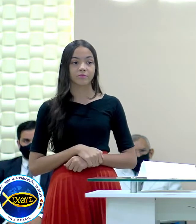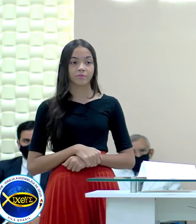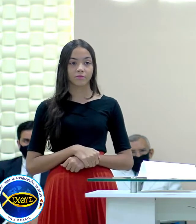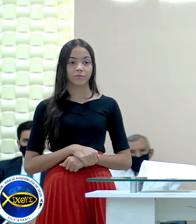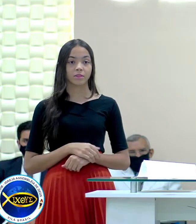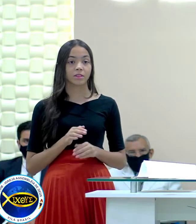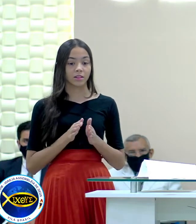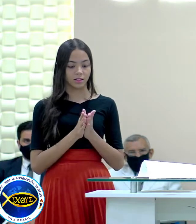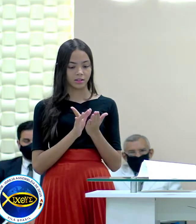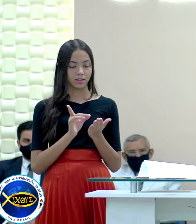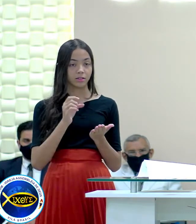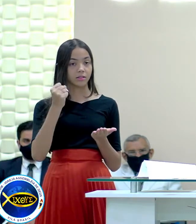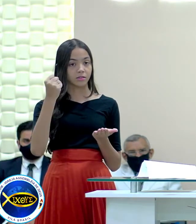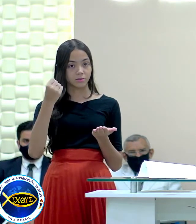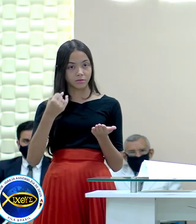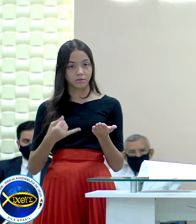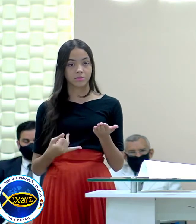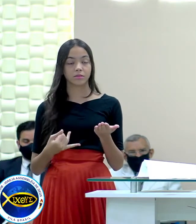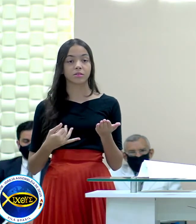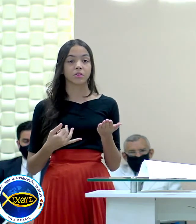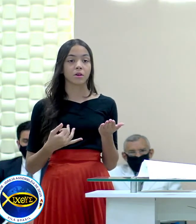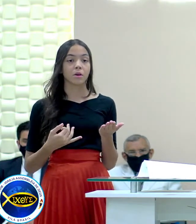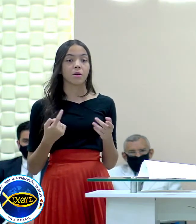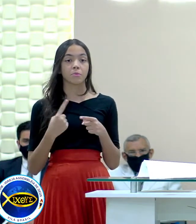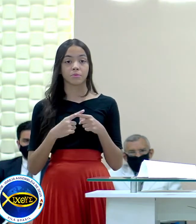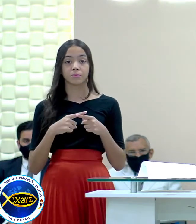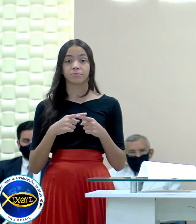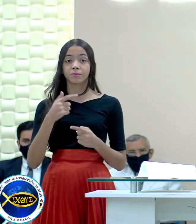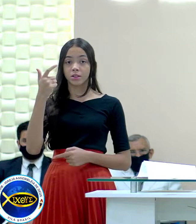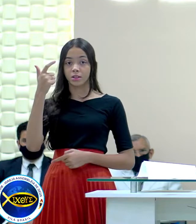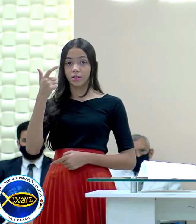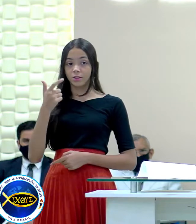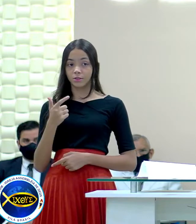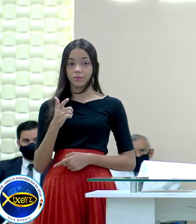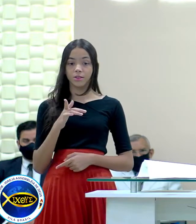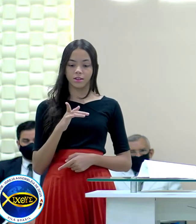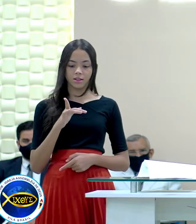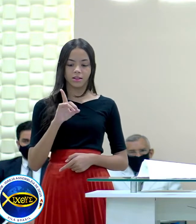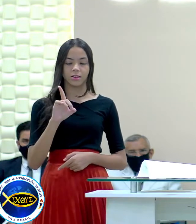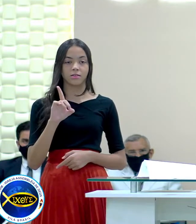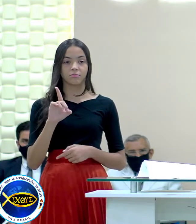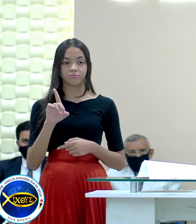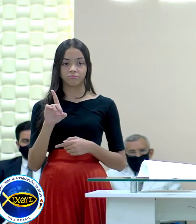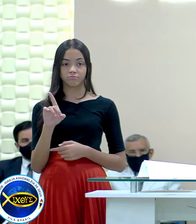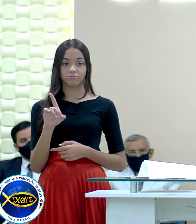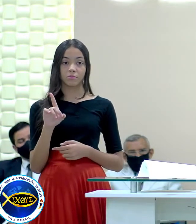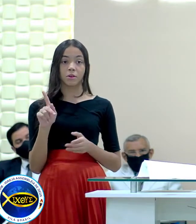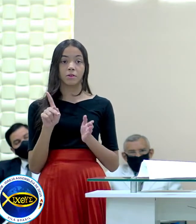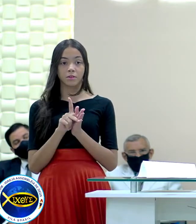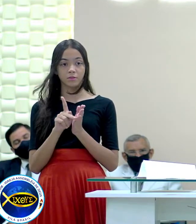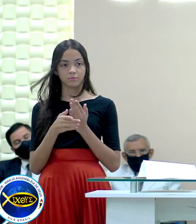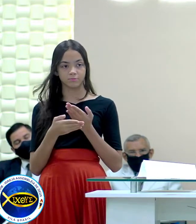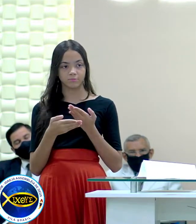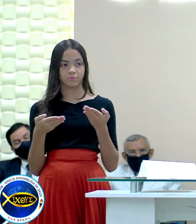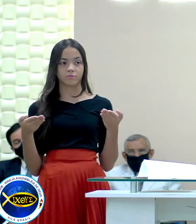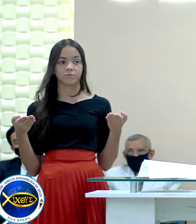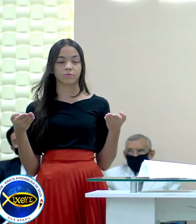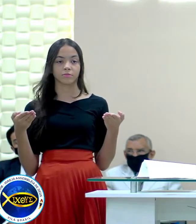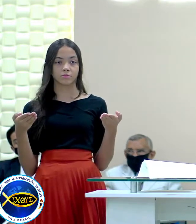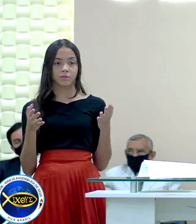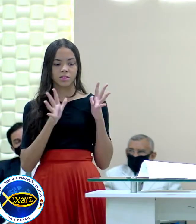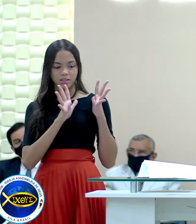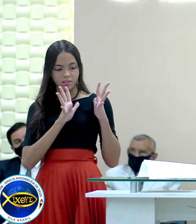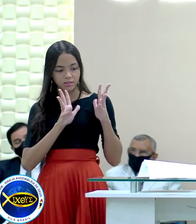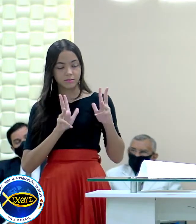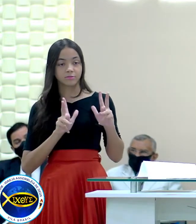Senhor nos diz assim: pois eu sou o Senhor, o Deus de vocês, consagrem-se e